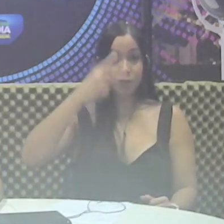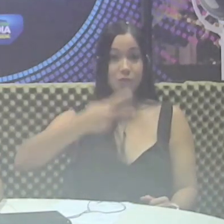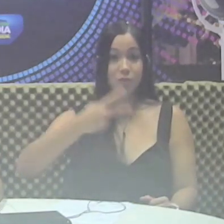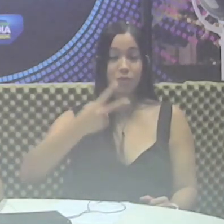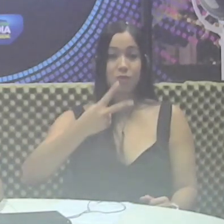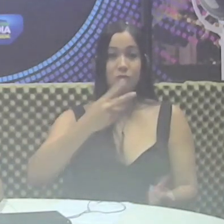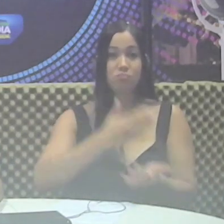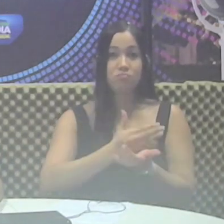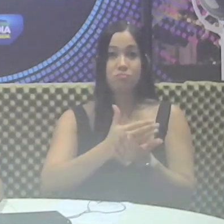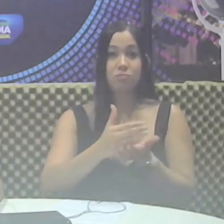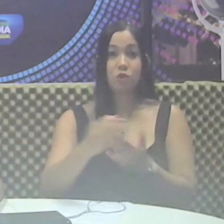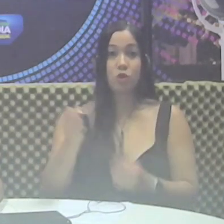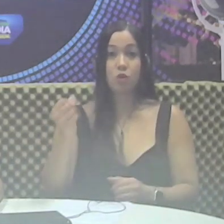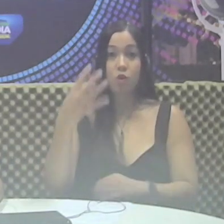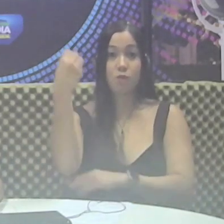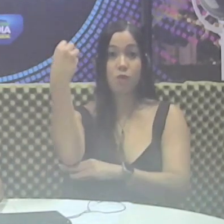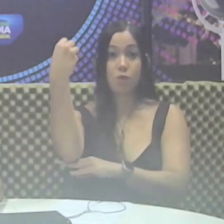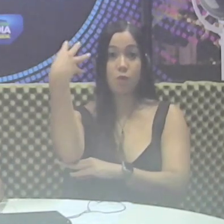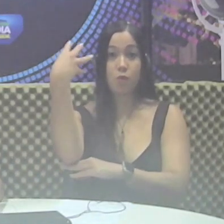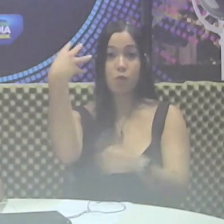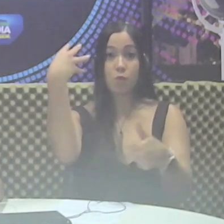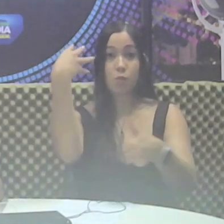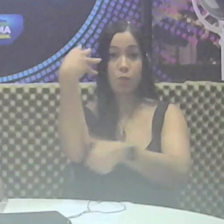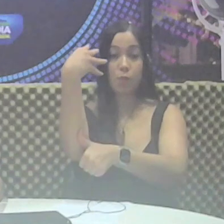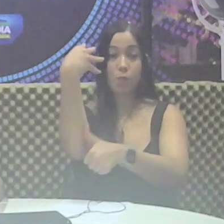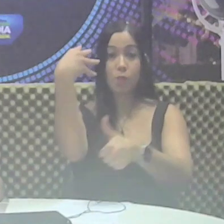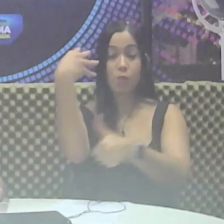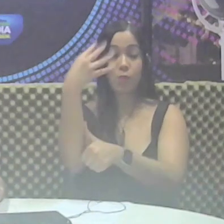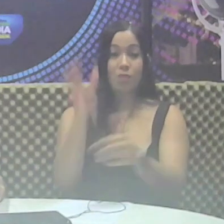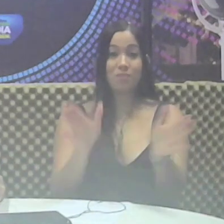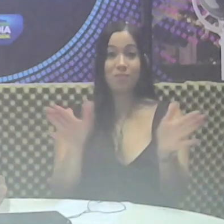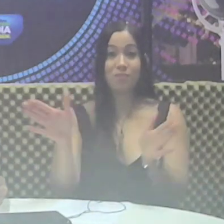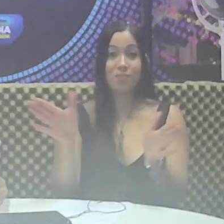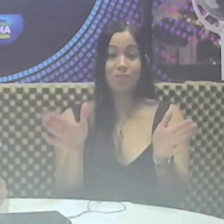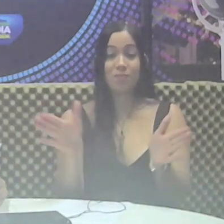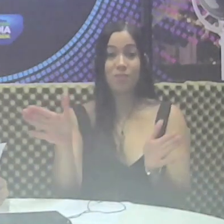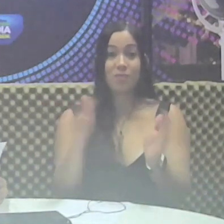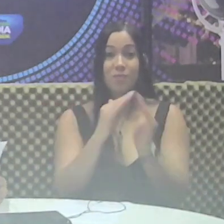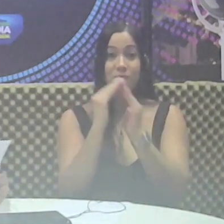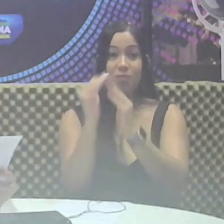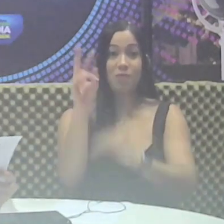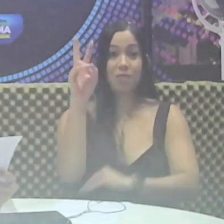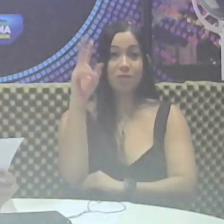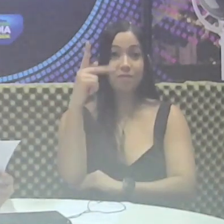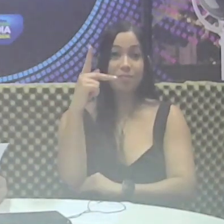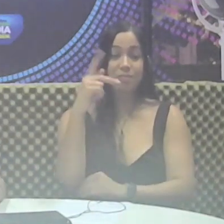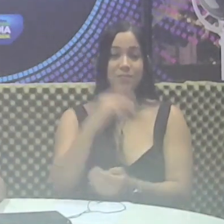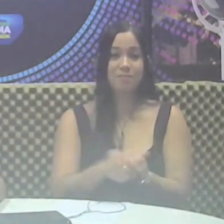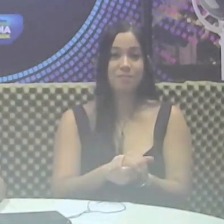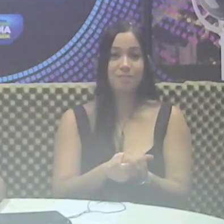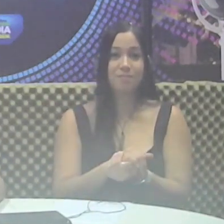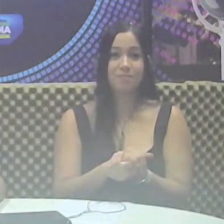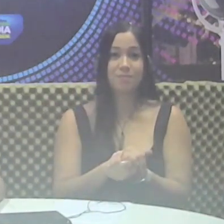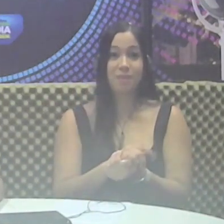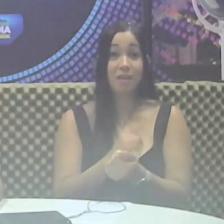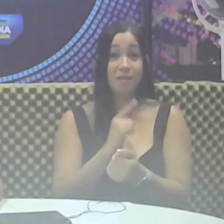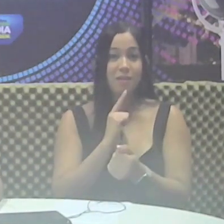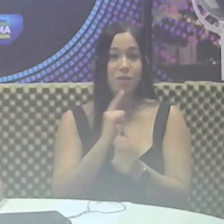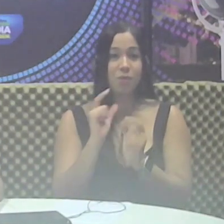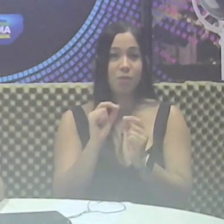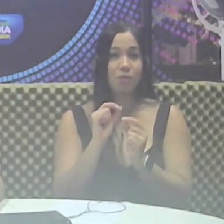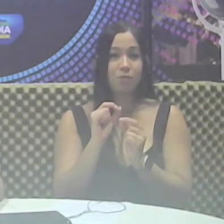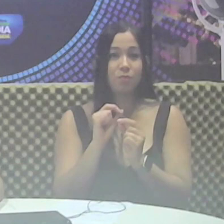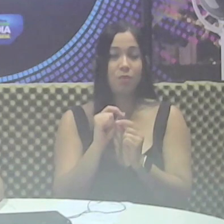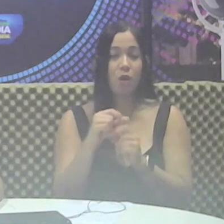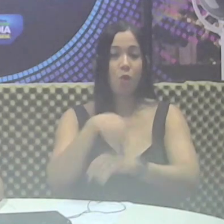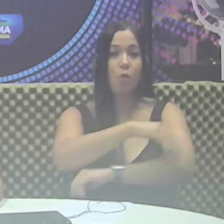entrará em operação um novo semáforo com botoeiras acessíveis no bairro Vigilato Pereira. O dispositivo vai contemplar